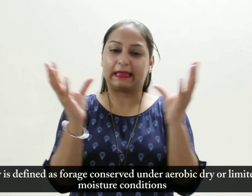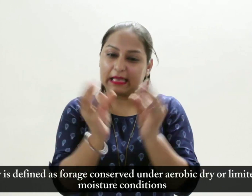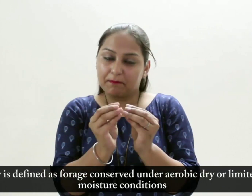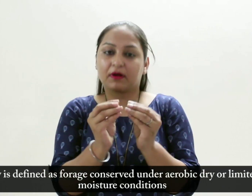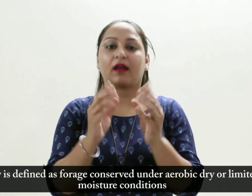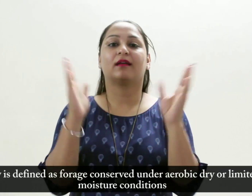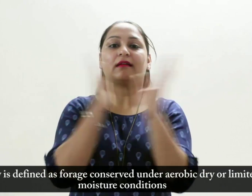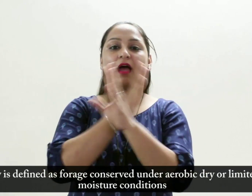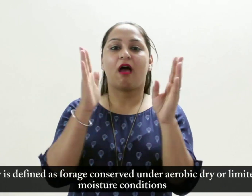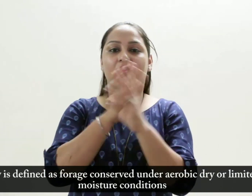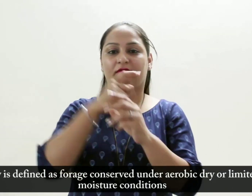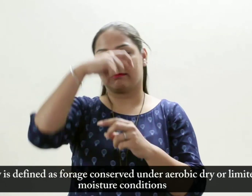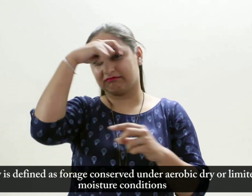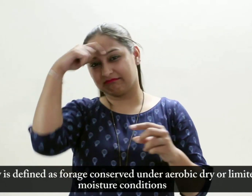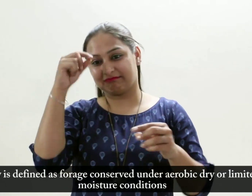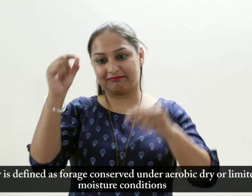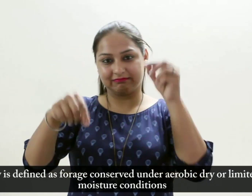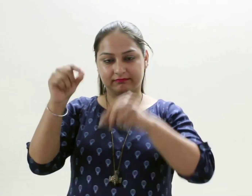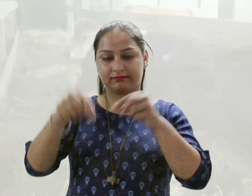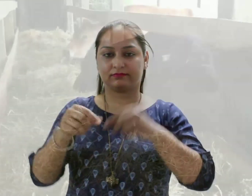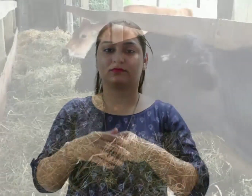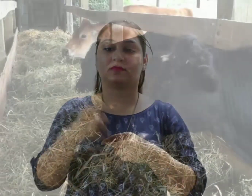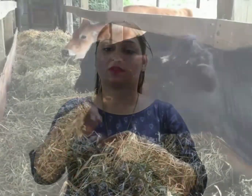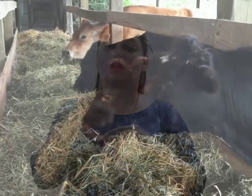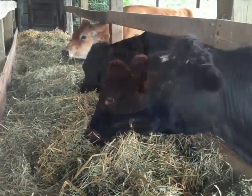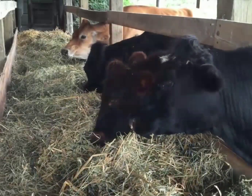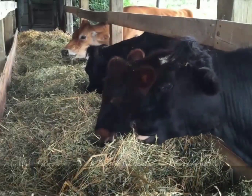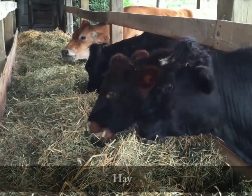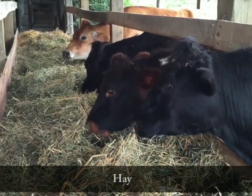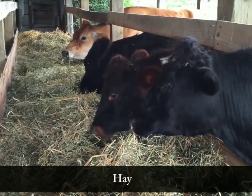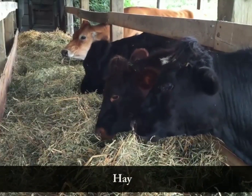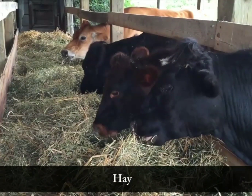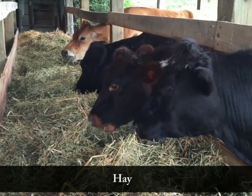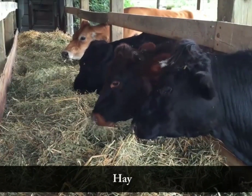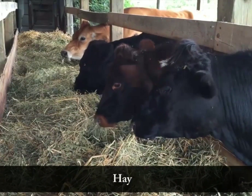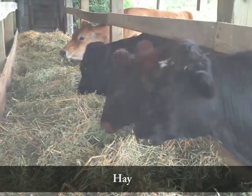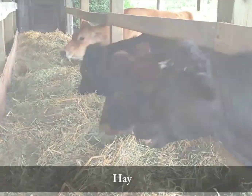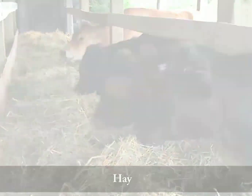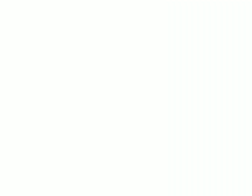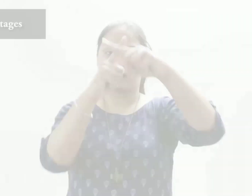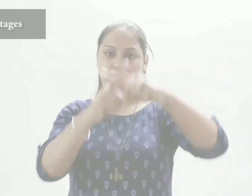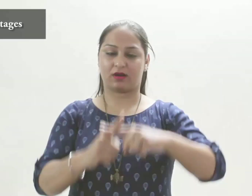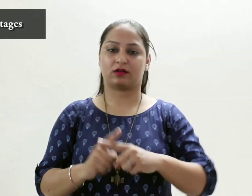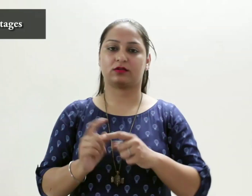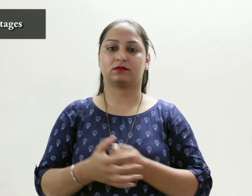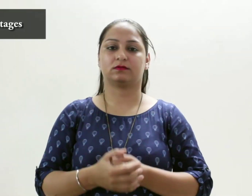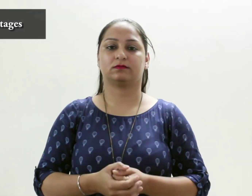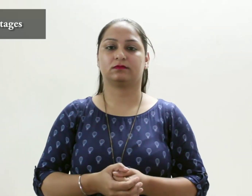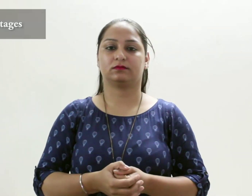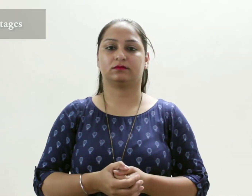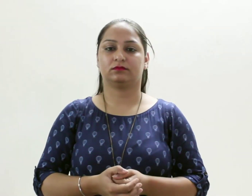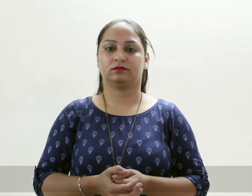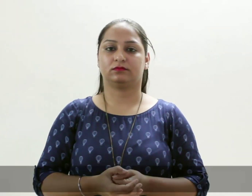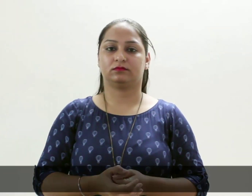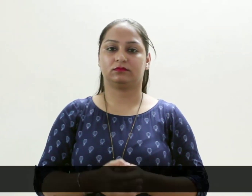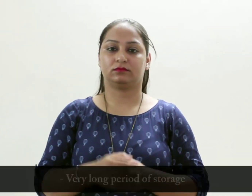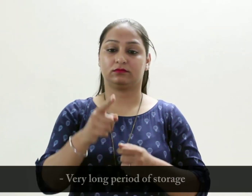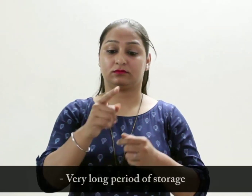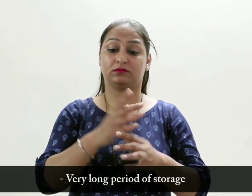संरक्षण चारा के रूप में परिभाषित किया गया है। सूखी घास। फायदे: